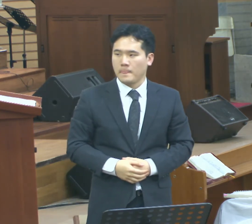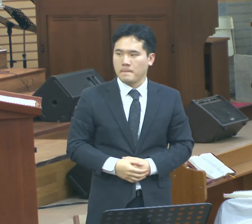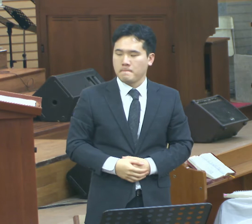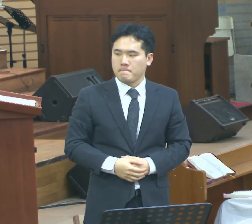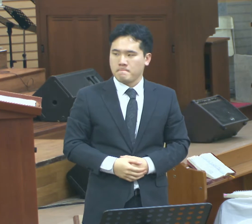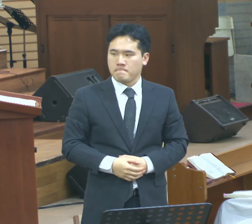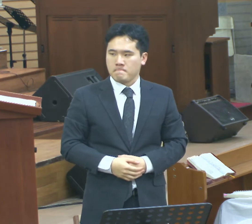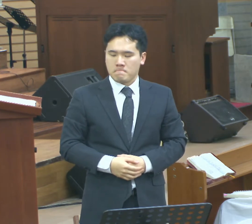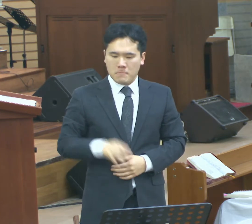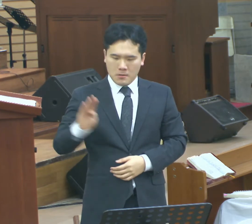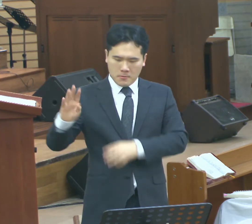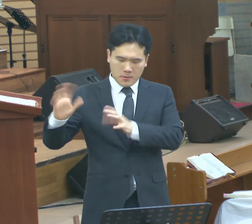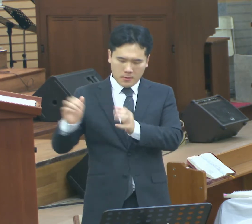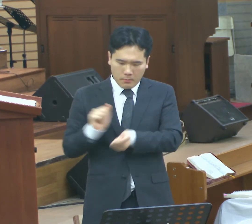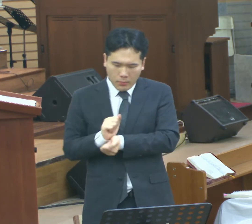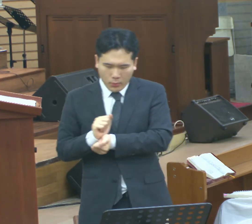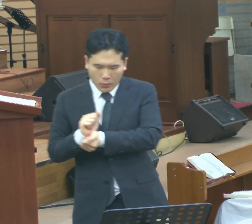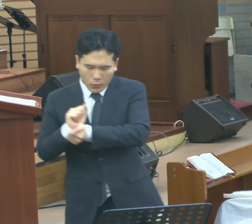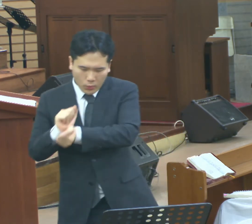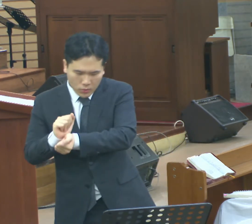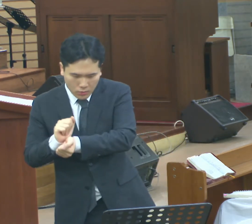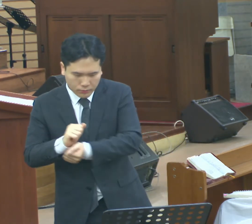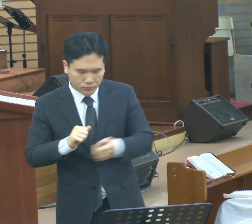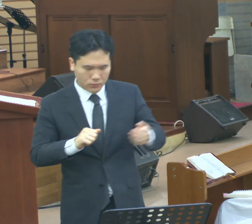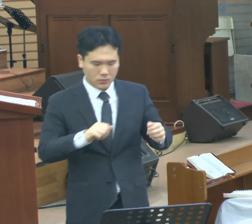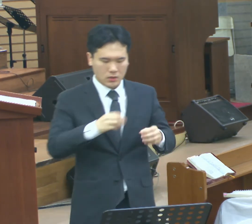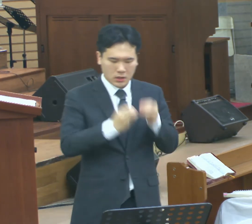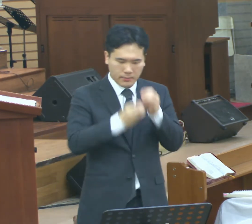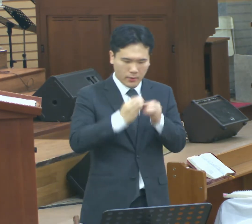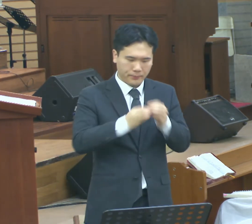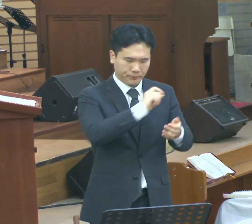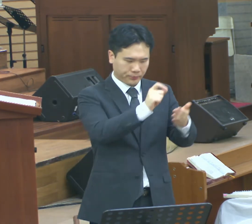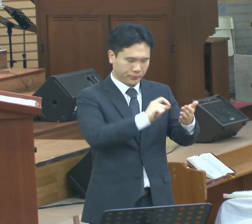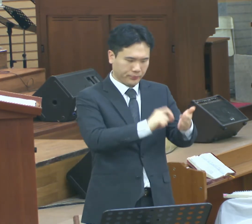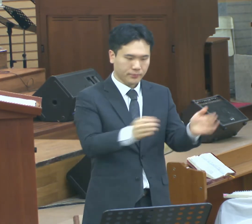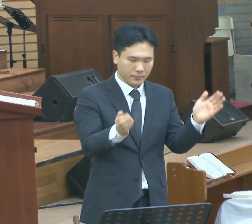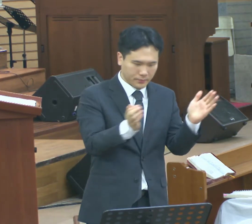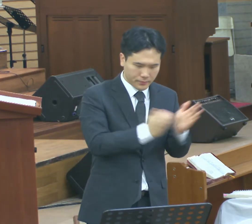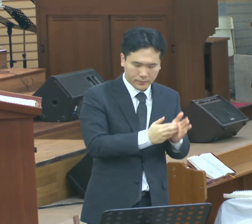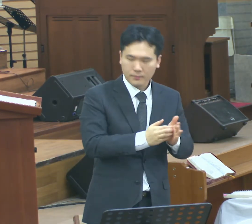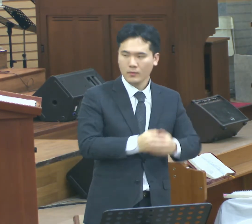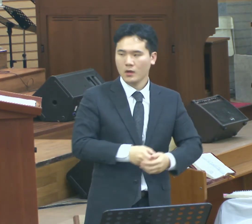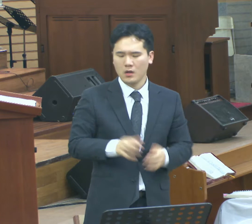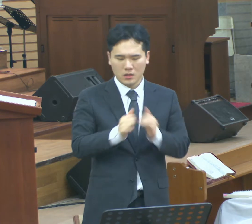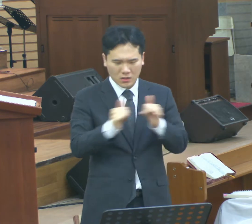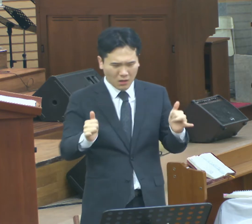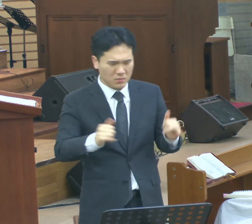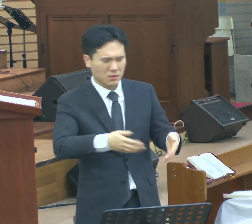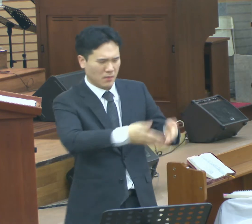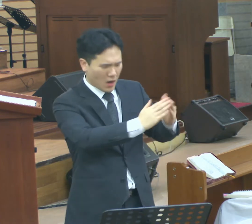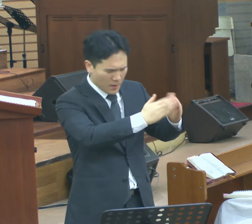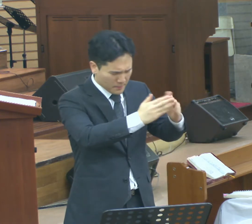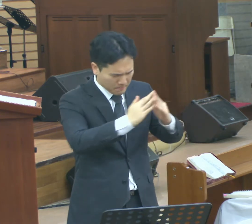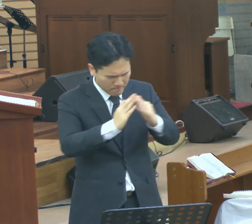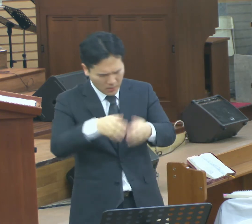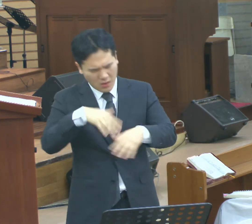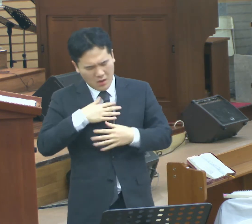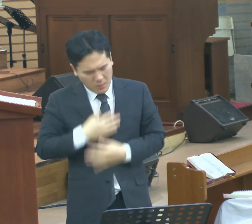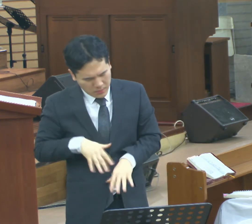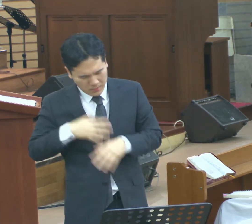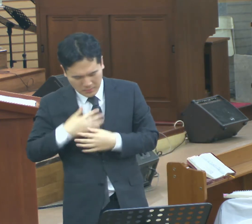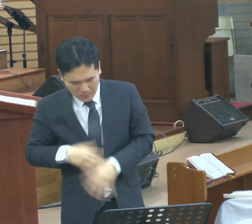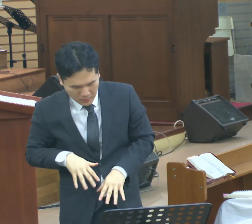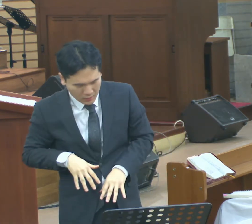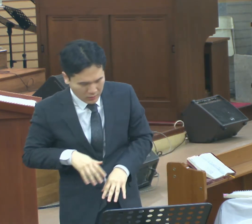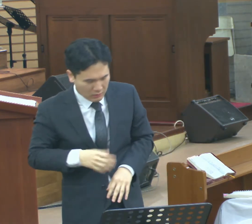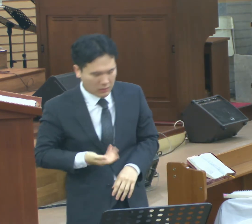포로로 잡혀가서 96편을 썼다고요. 그러면 성전이 무너졌을 텐데 사람들은 막 일하느라고 지쳤을 텐데 무슨 찬송 소리가